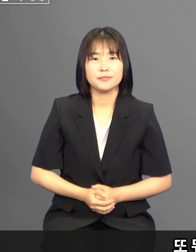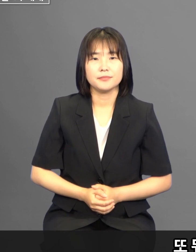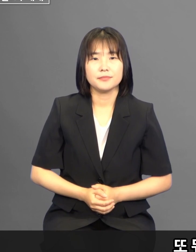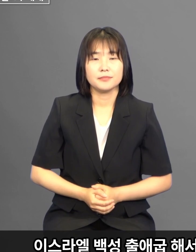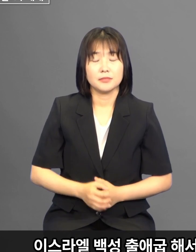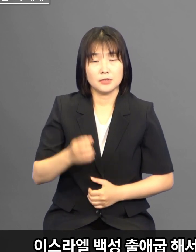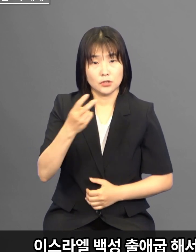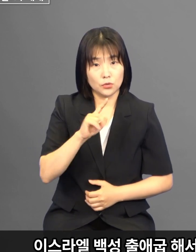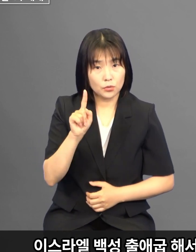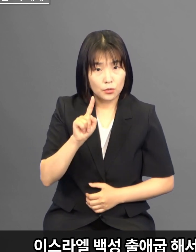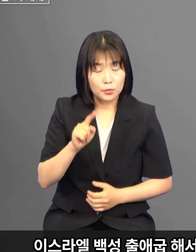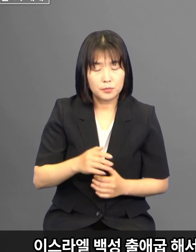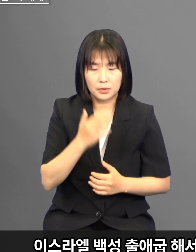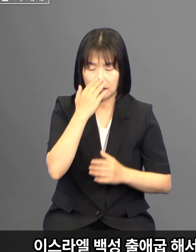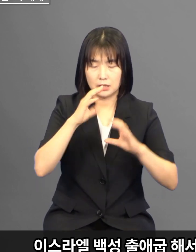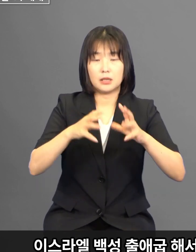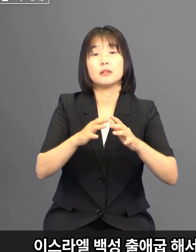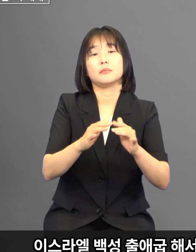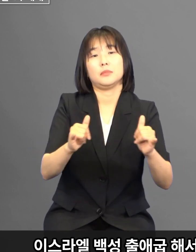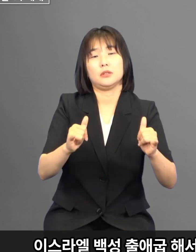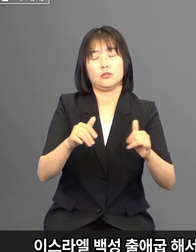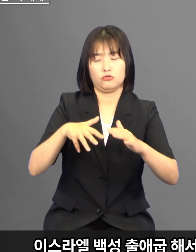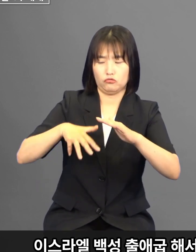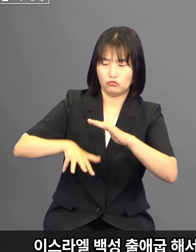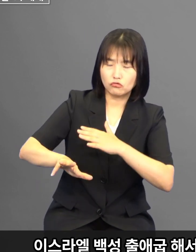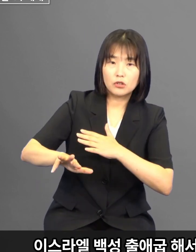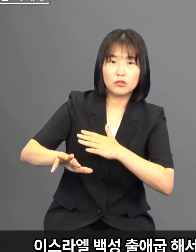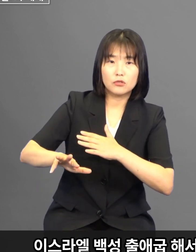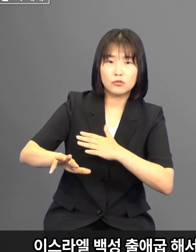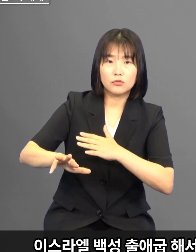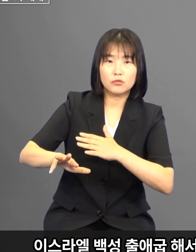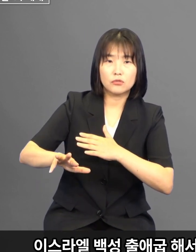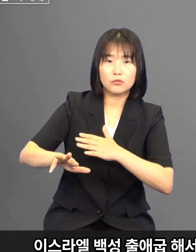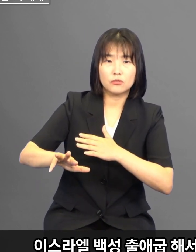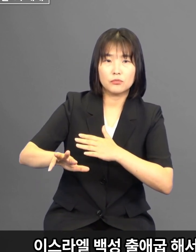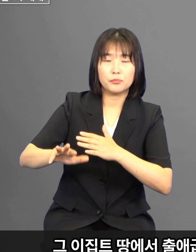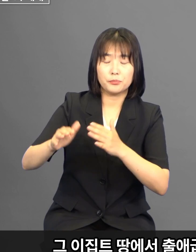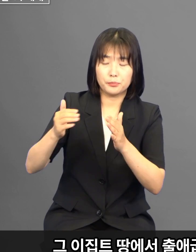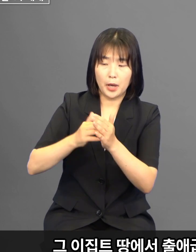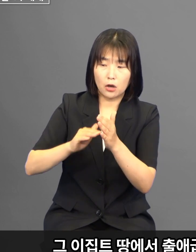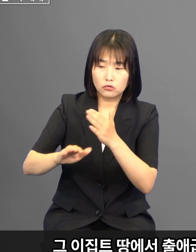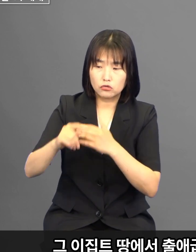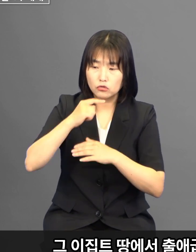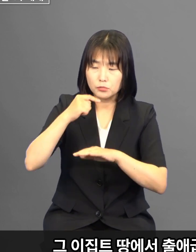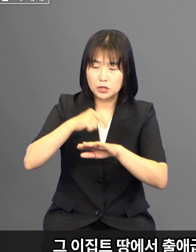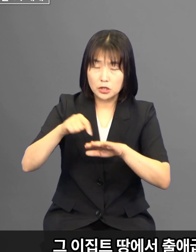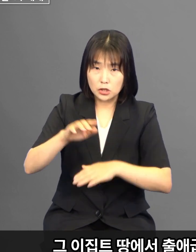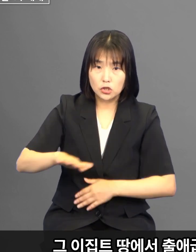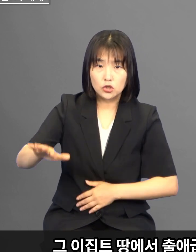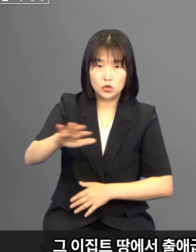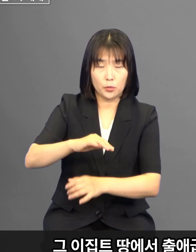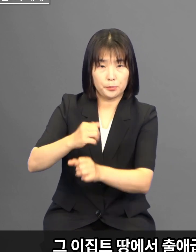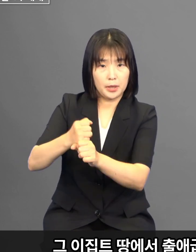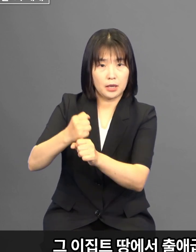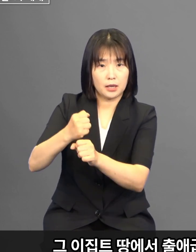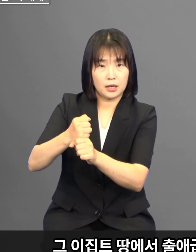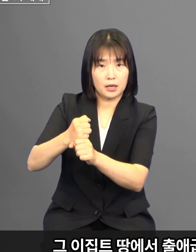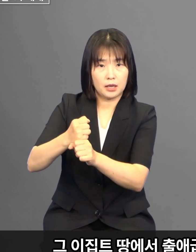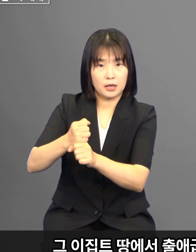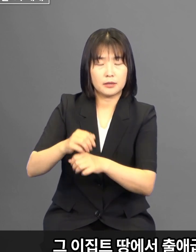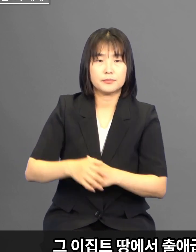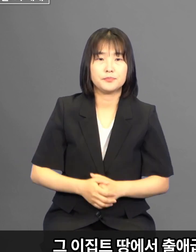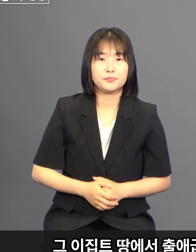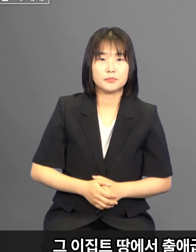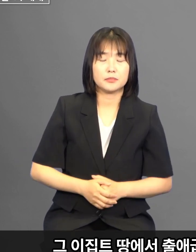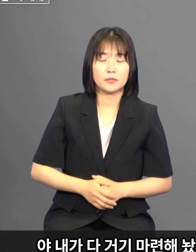또 뭐가 있습니까? 이스라엘 백성 출애굽 해가지고 결국 민족을 만드셨어요. 하나님께서 그 이집트 땅에서 출애굽을 시키시고 가나안